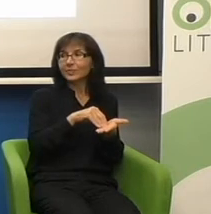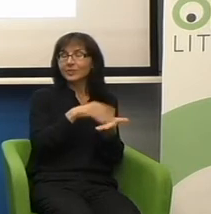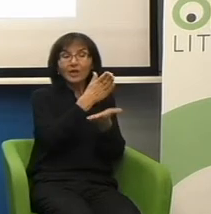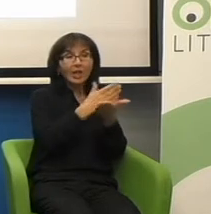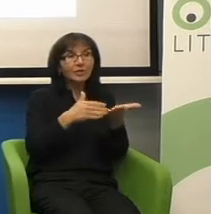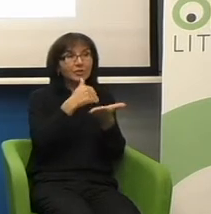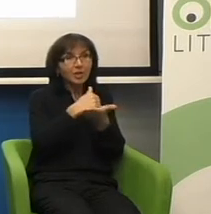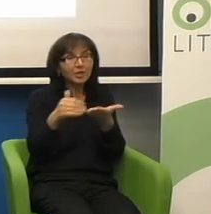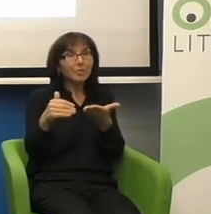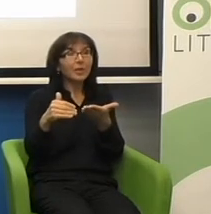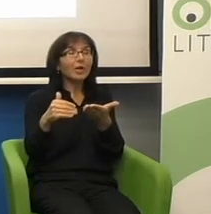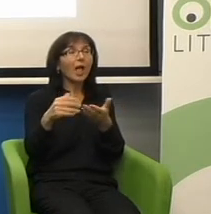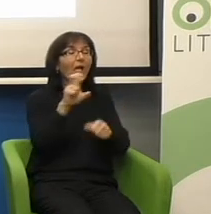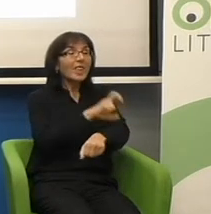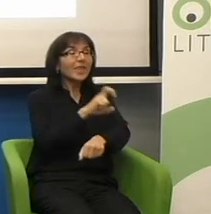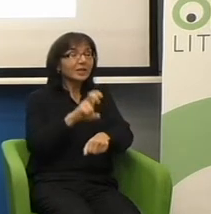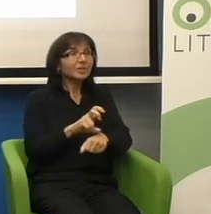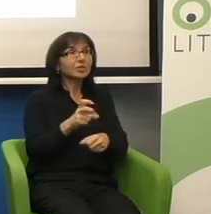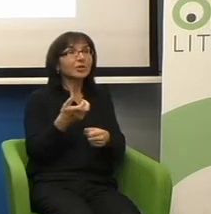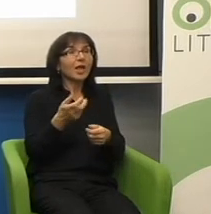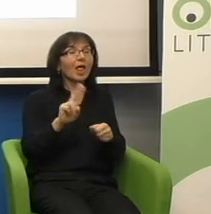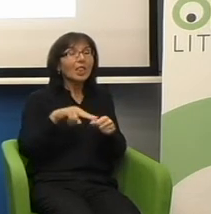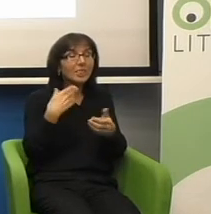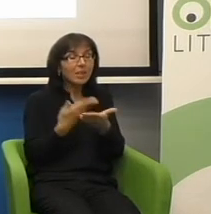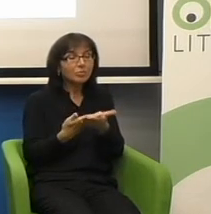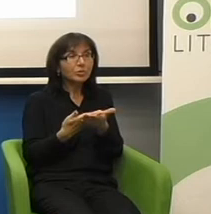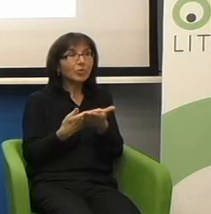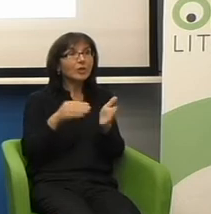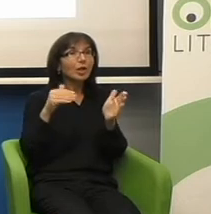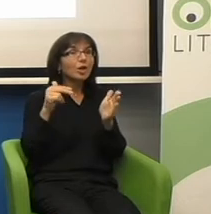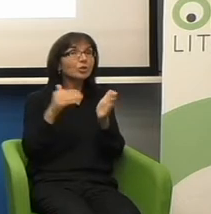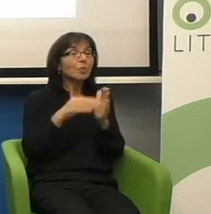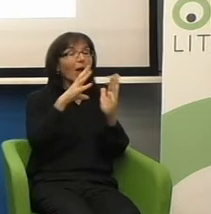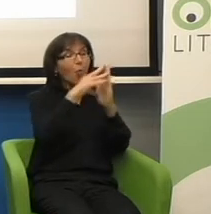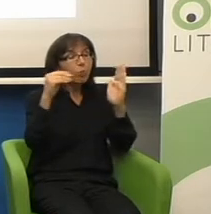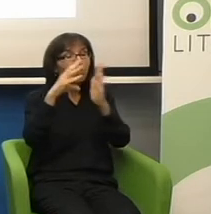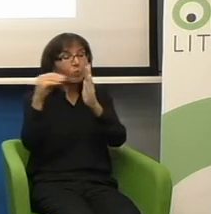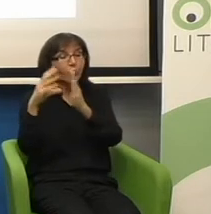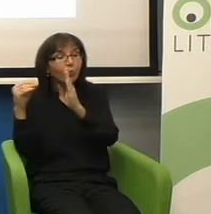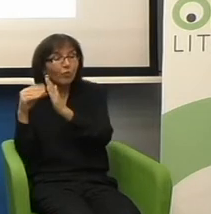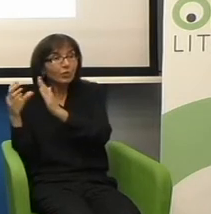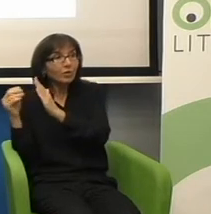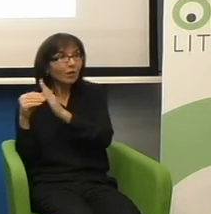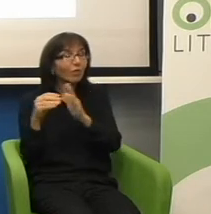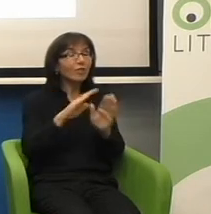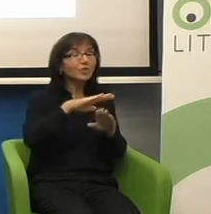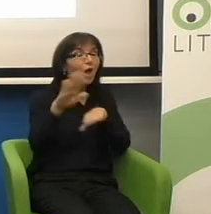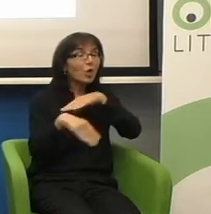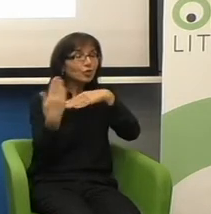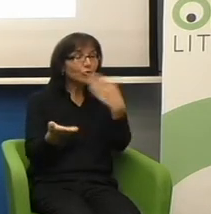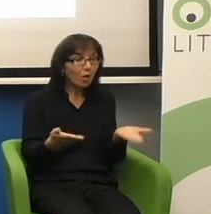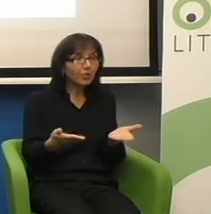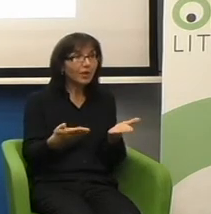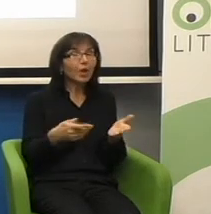takich rzeczach technicznych. Znaczy, jeżeli trzeba przefotografować ileś tam setek stron w IPN-ie, to robi to